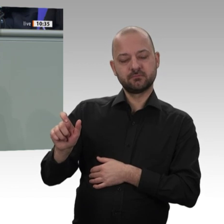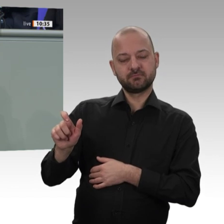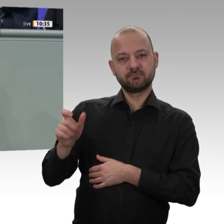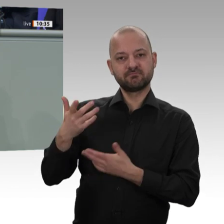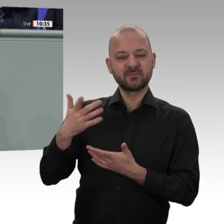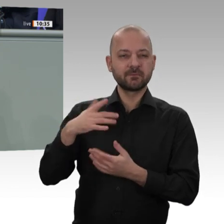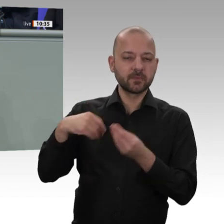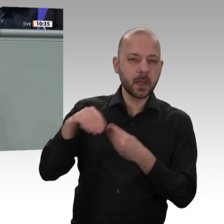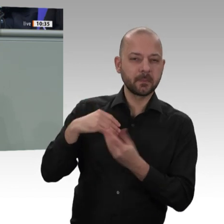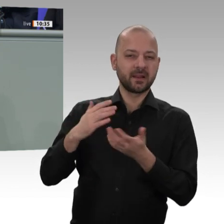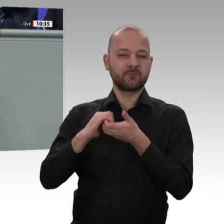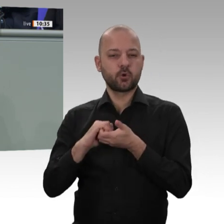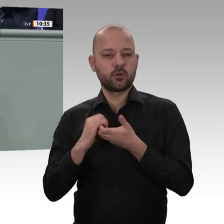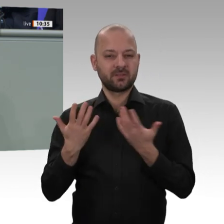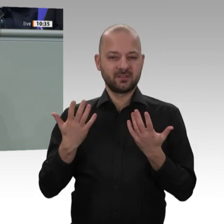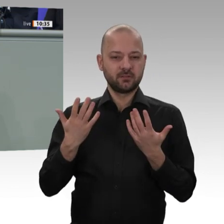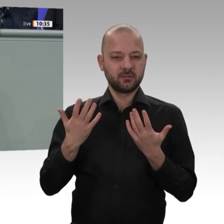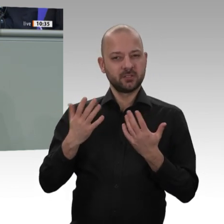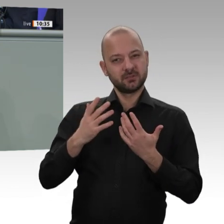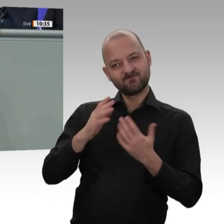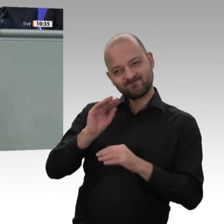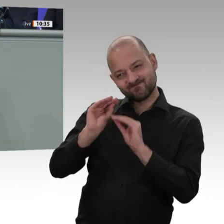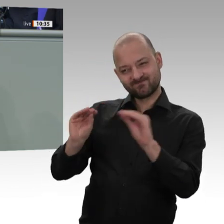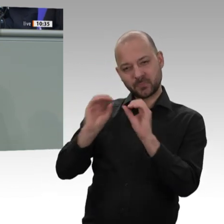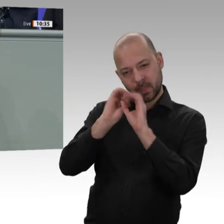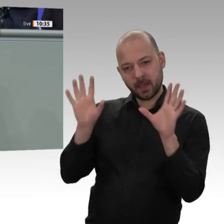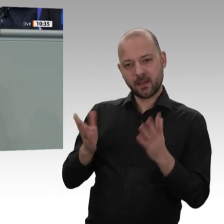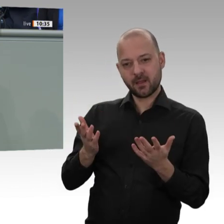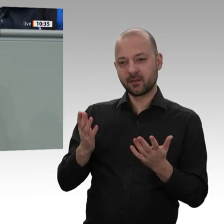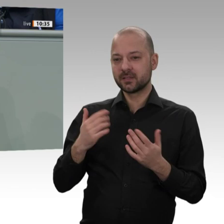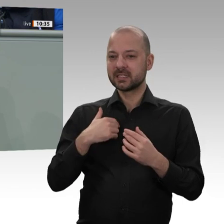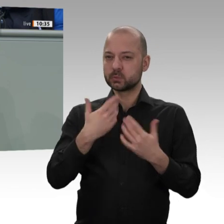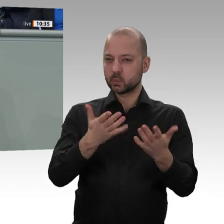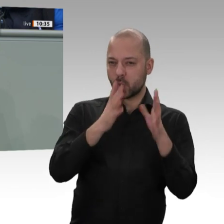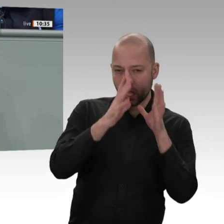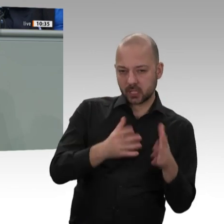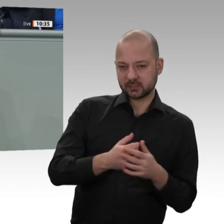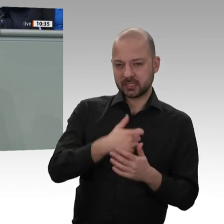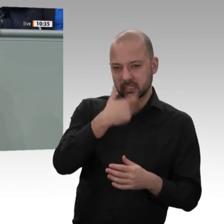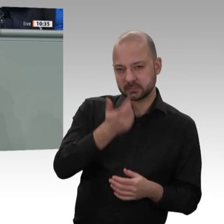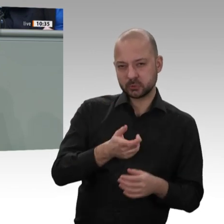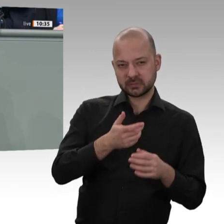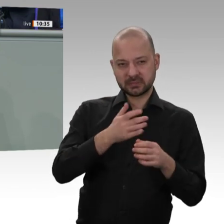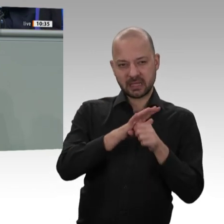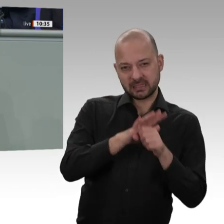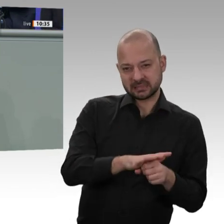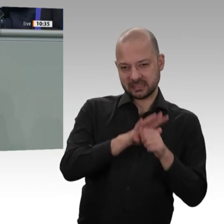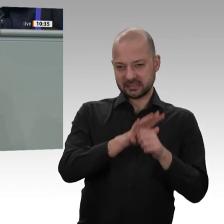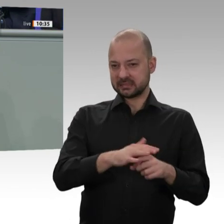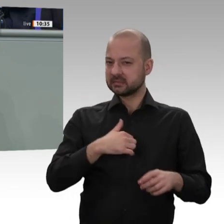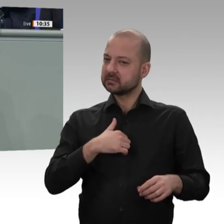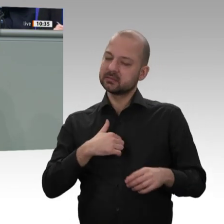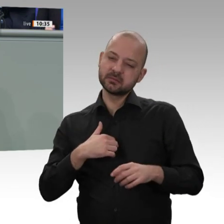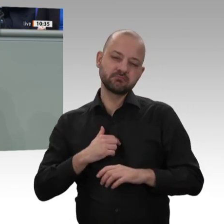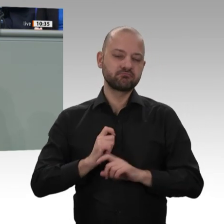mit Migrationshintergrund Angst haben in unserem Land. Und wir lassen uns nicht durch Rechtsextreme in unserem Land terrorisieren.